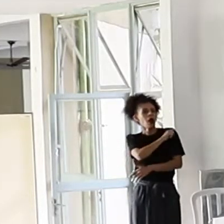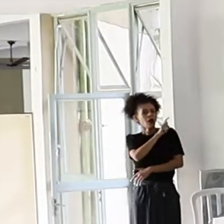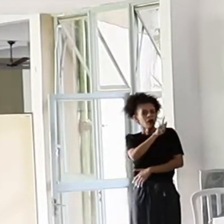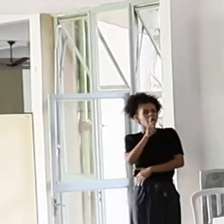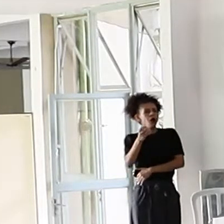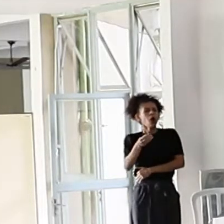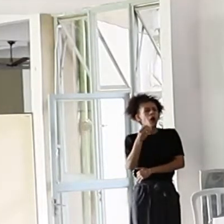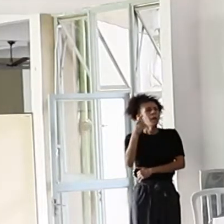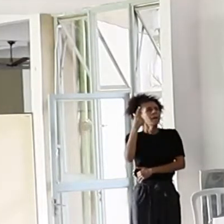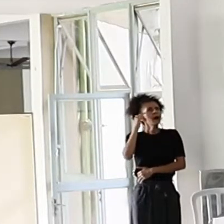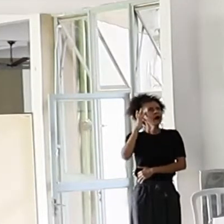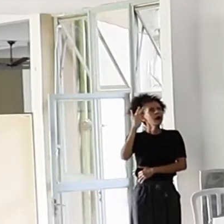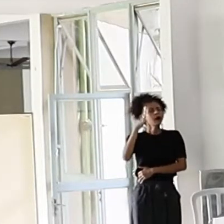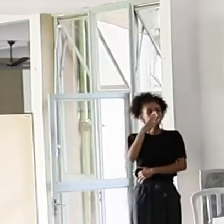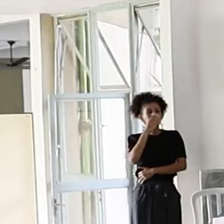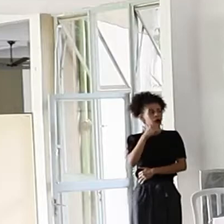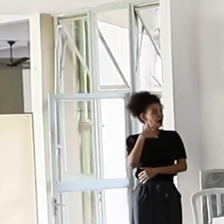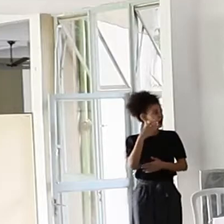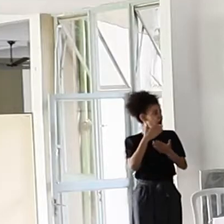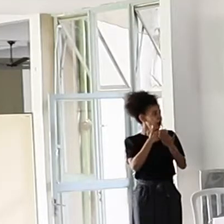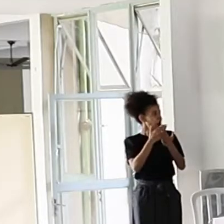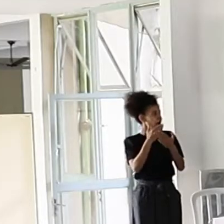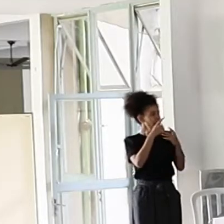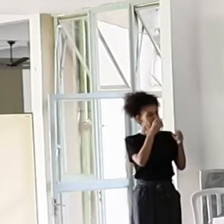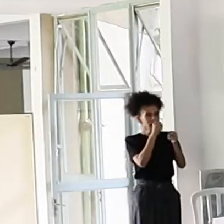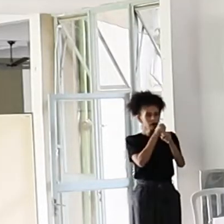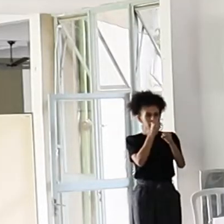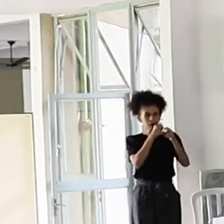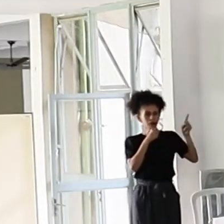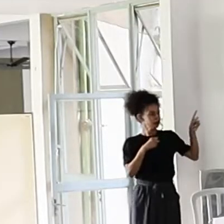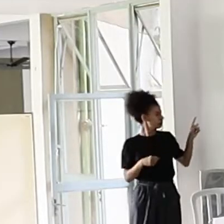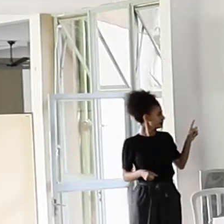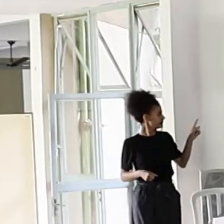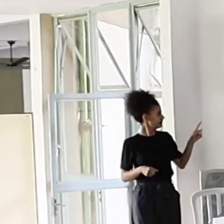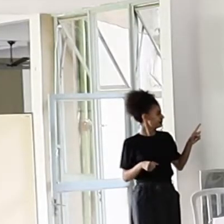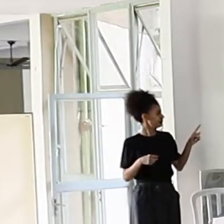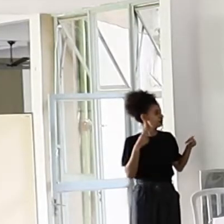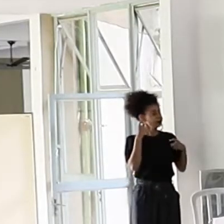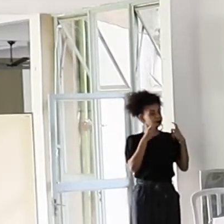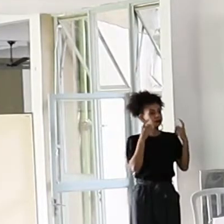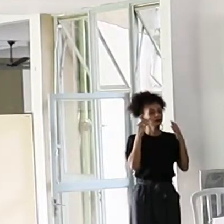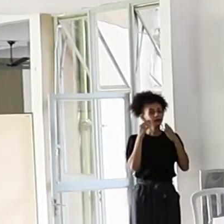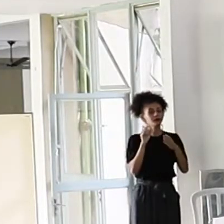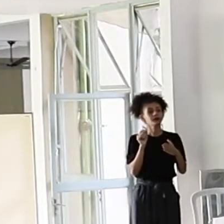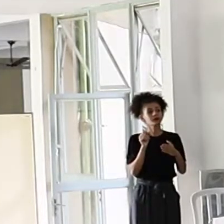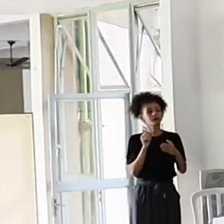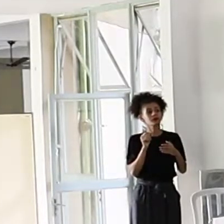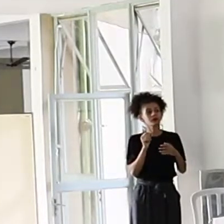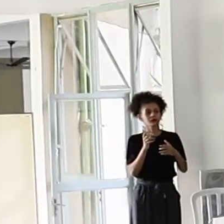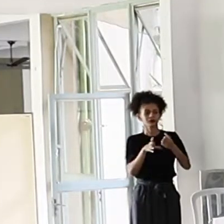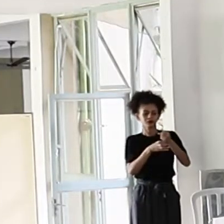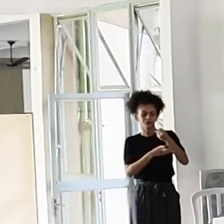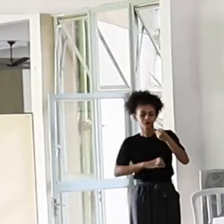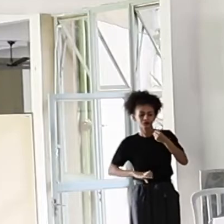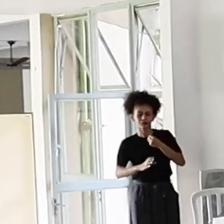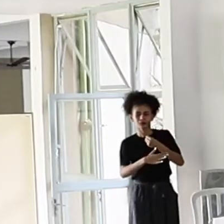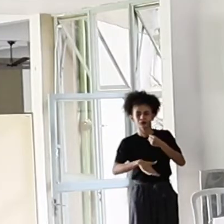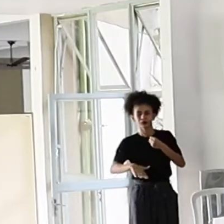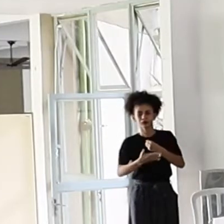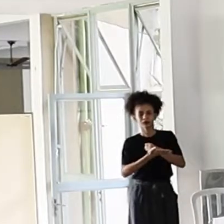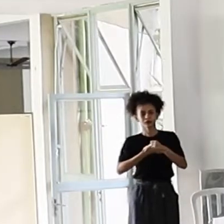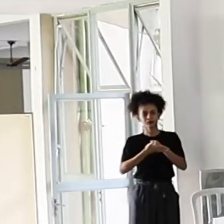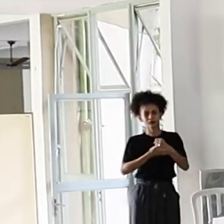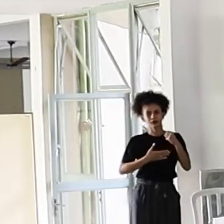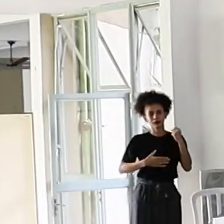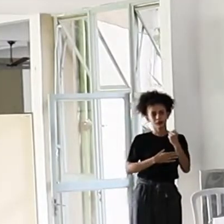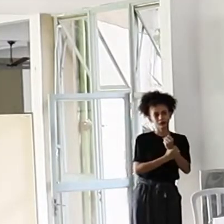Gegê que imaginavam no Guará Quando eles começaram a construir isso aqui a preocupação deles é o saneamento básico né